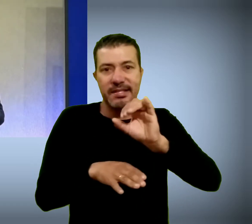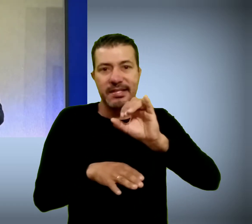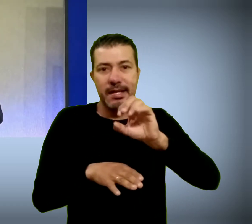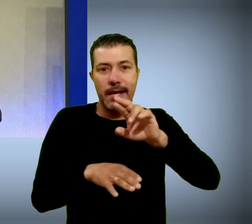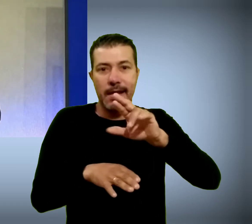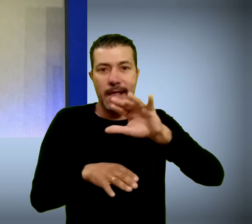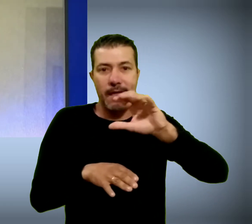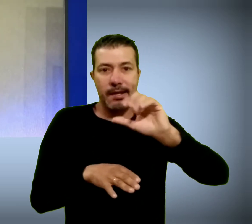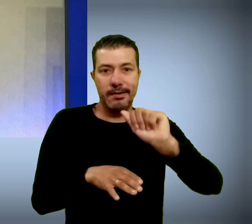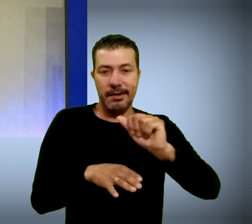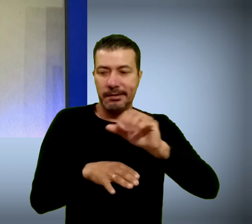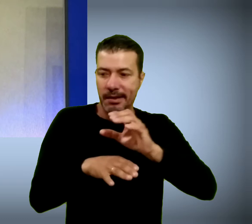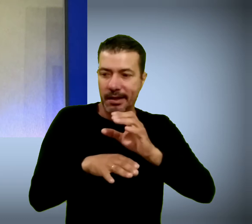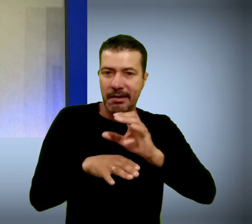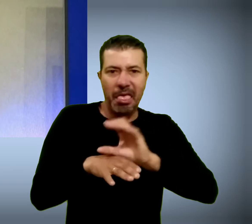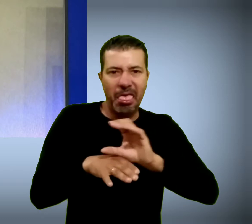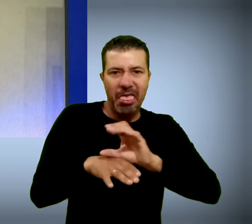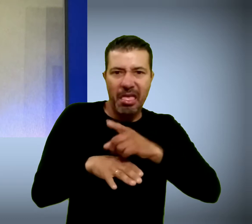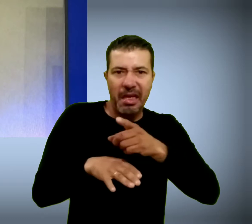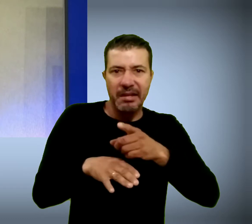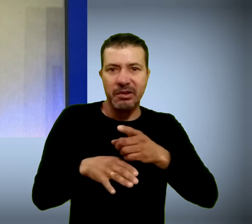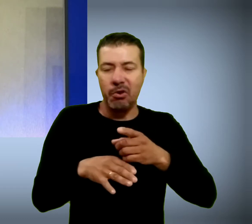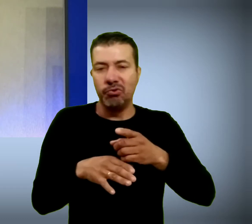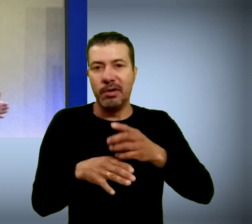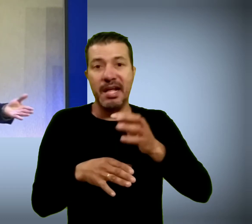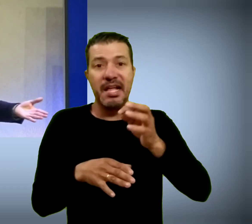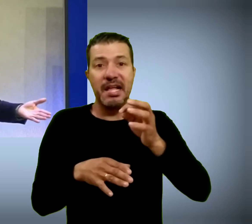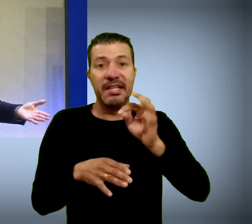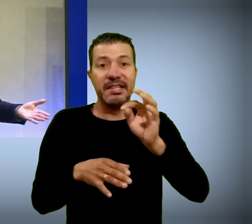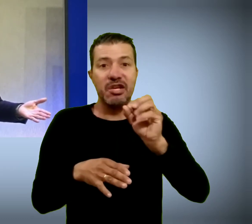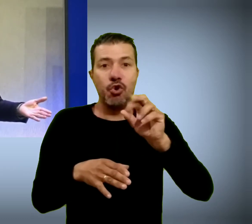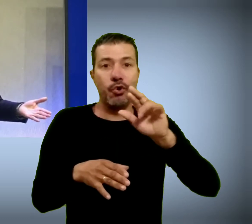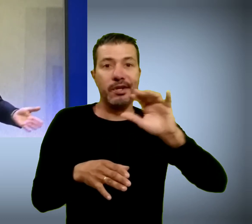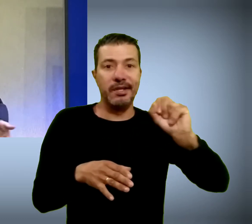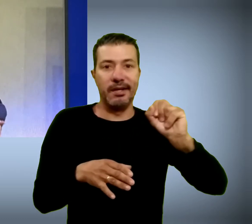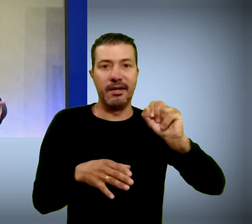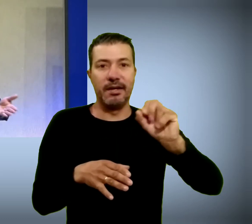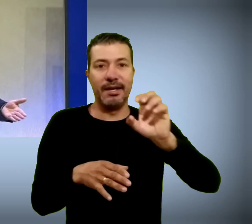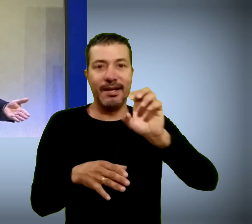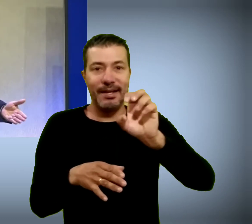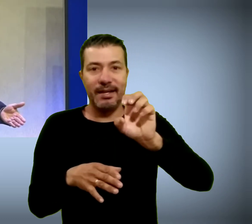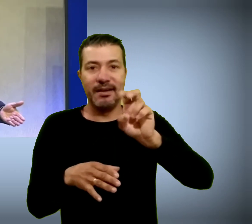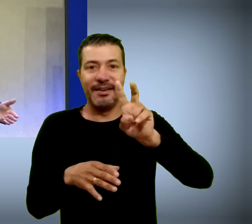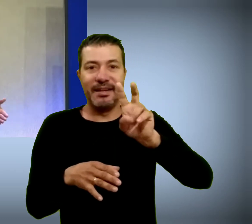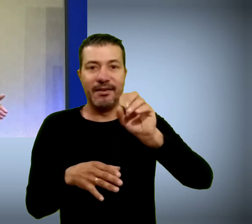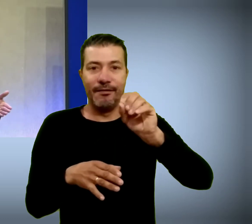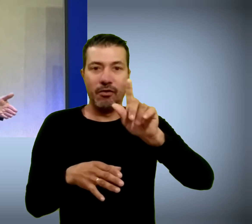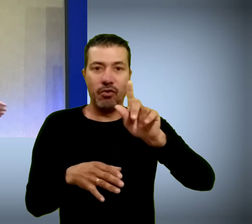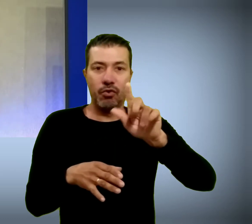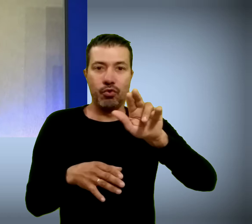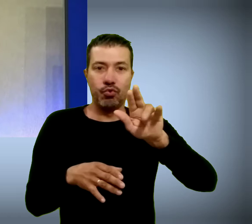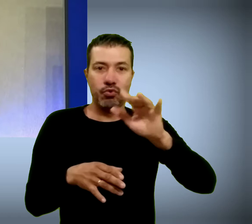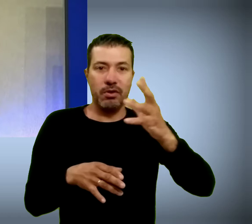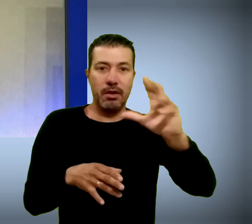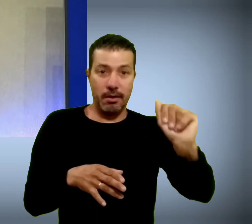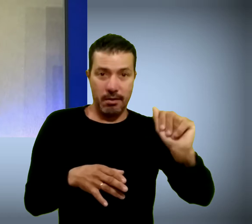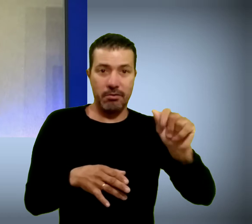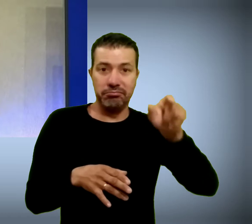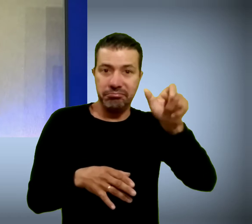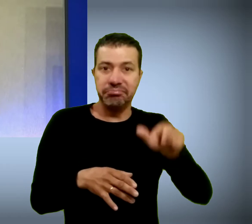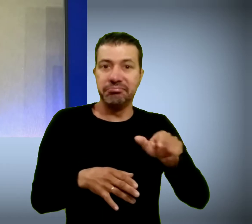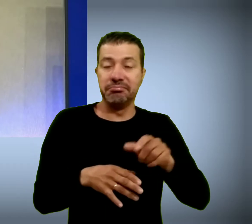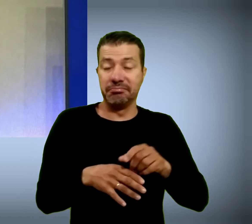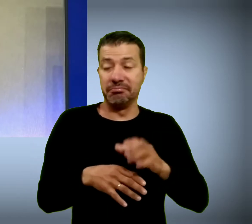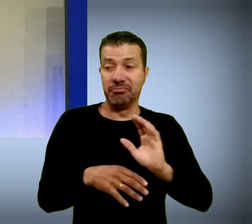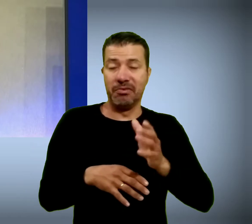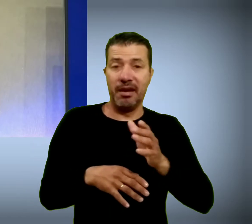discutida e polêmica teoria da evolução, que já tem 150 anos de idade e nunca deixou de ser teoria, não é? E